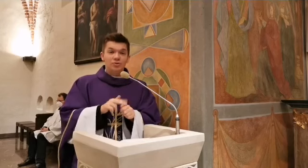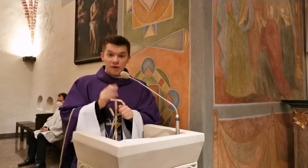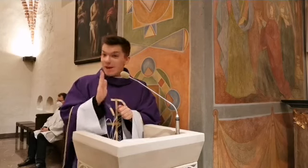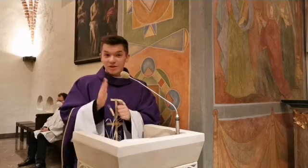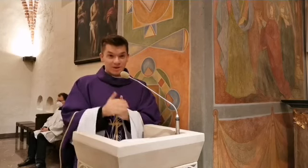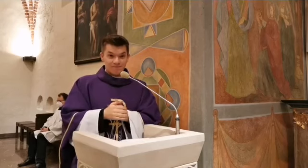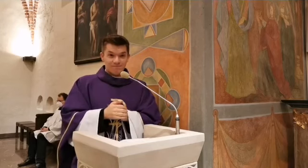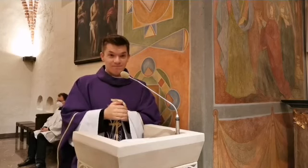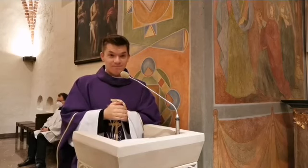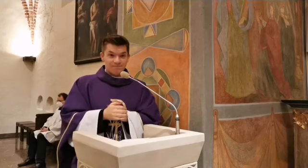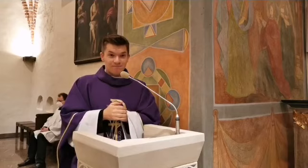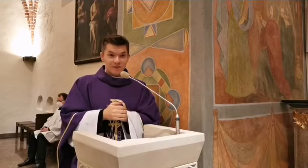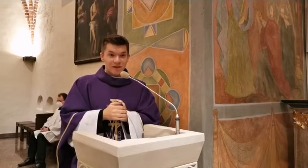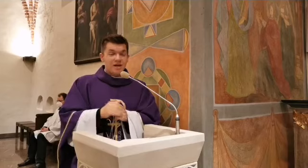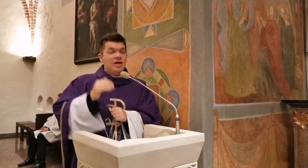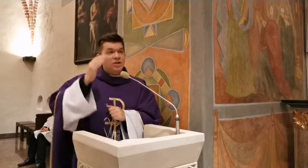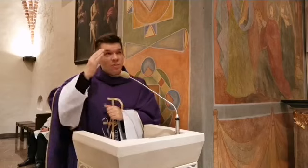które będzie.